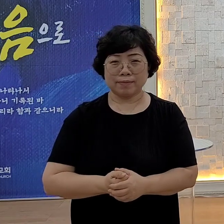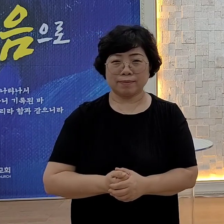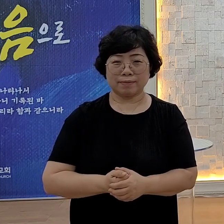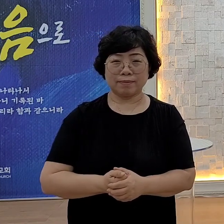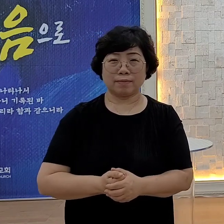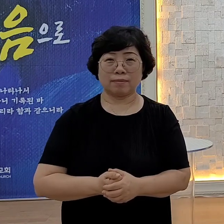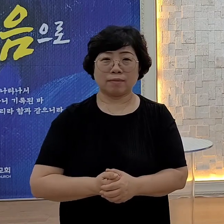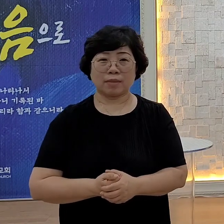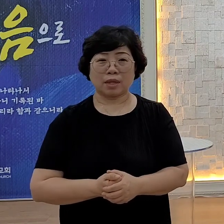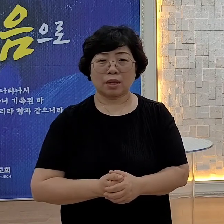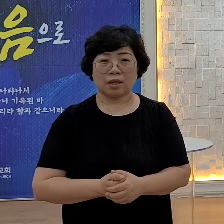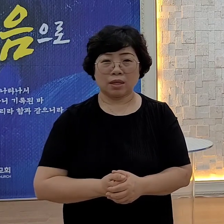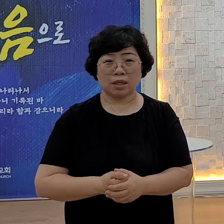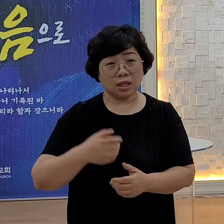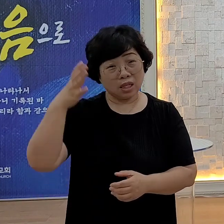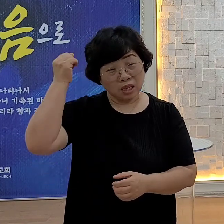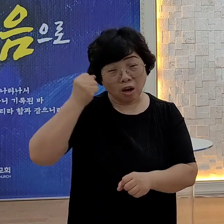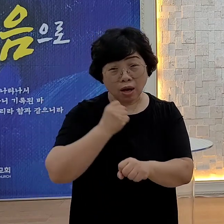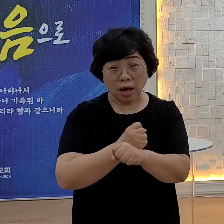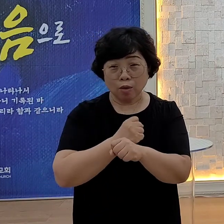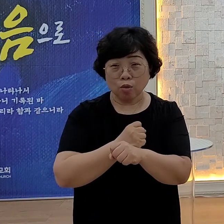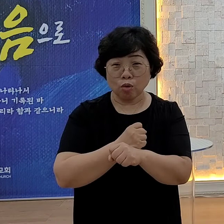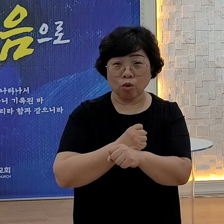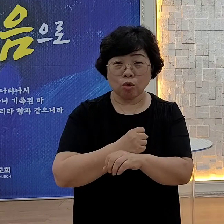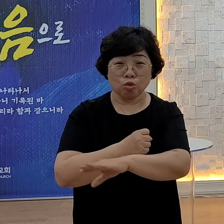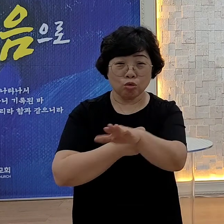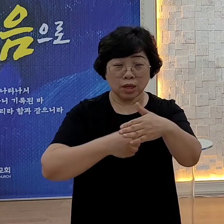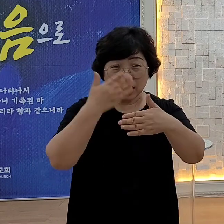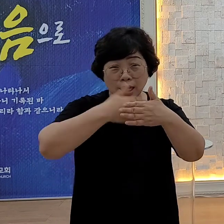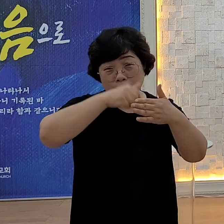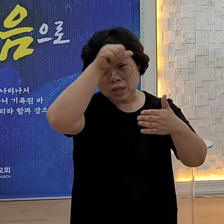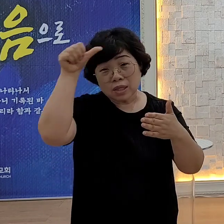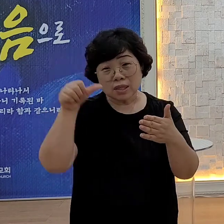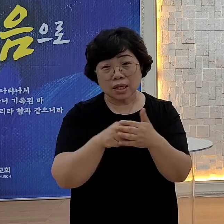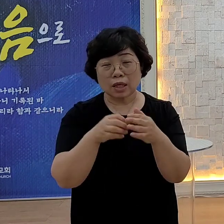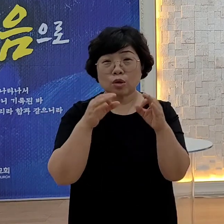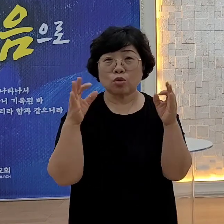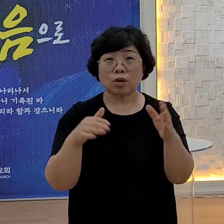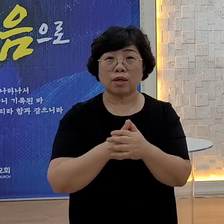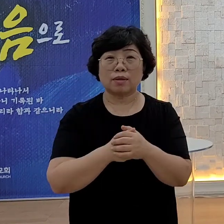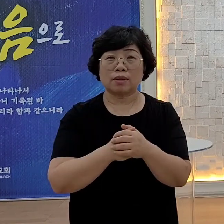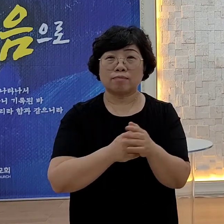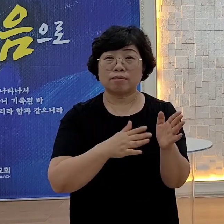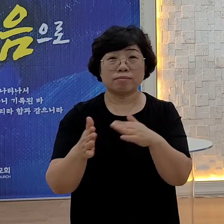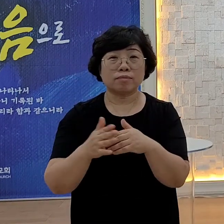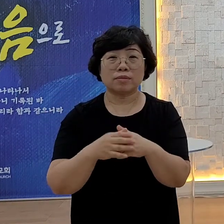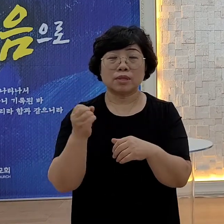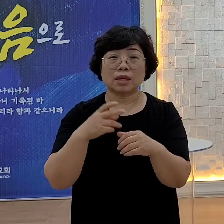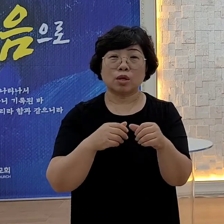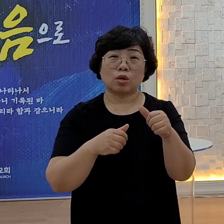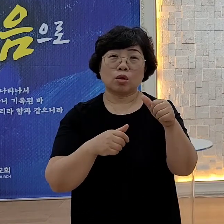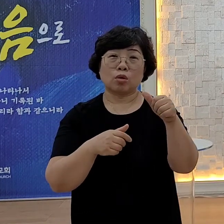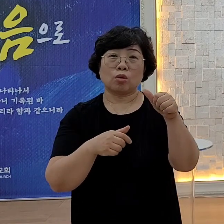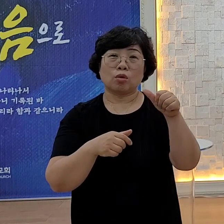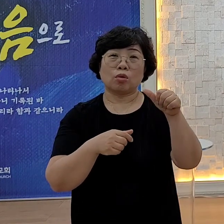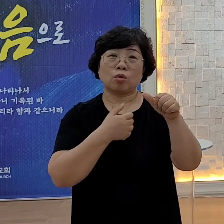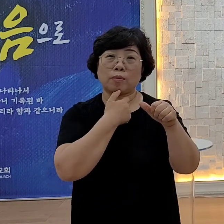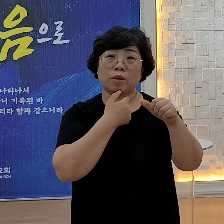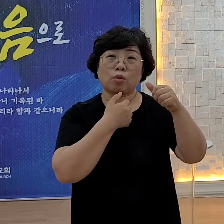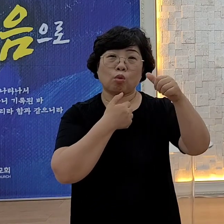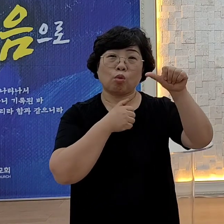우리의 남은 생애가 이제 여러분 5장 보시면요. 성경책 펴놓으신 분 5장 한번 보세요. 5장에 보면 제목이